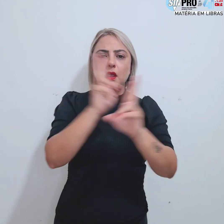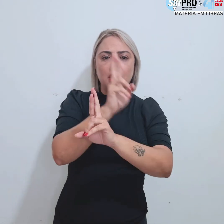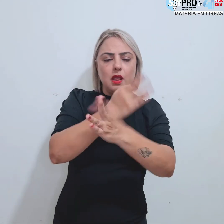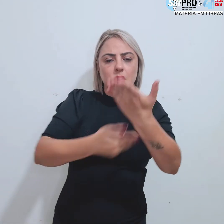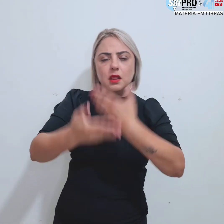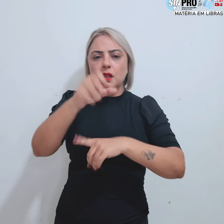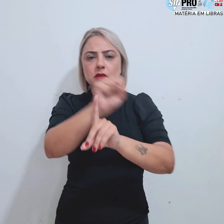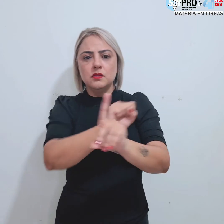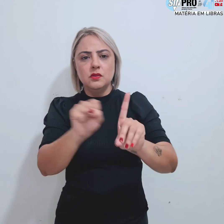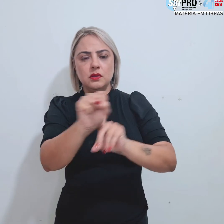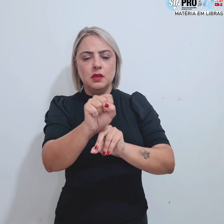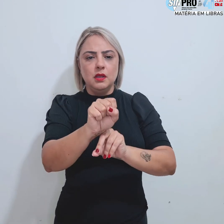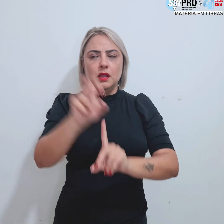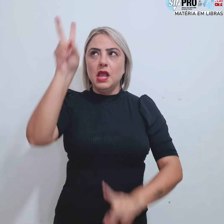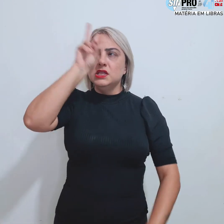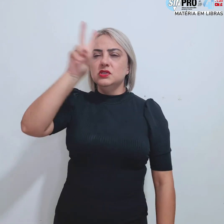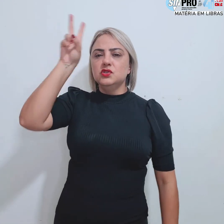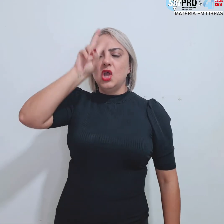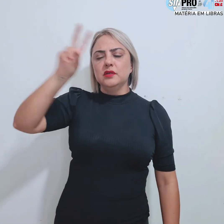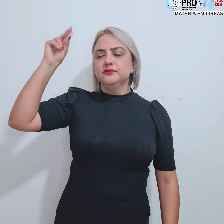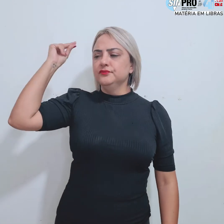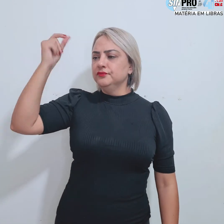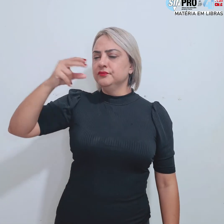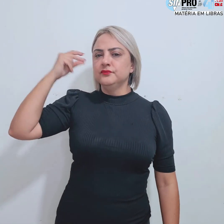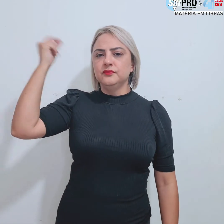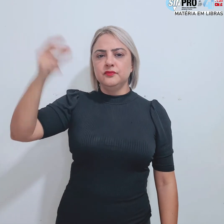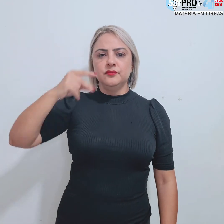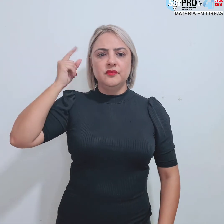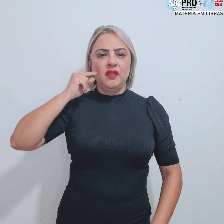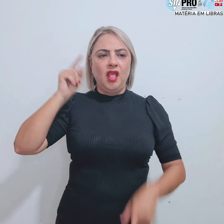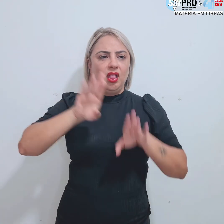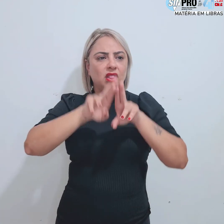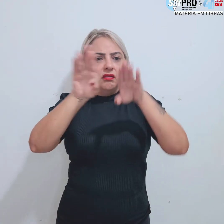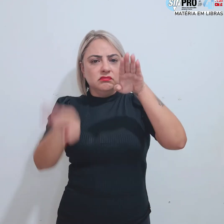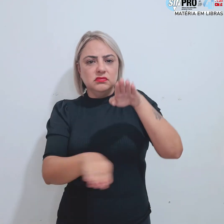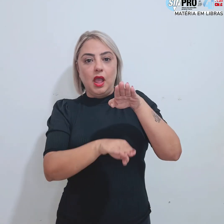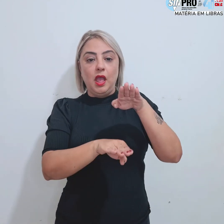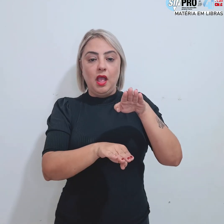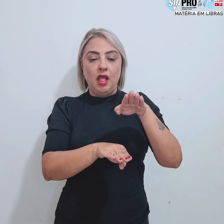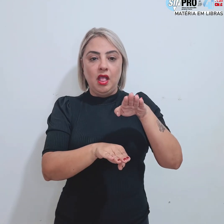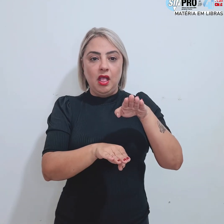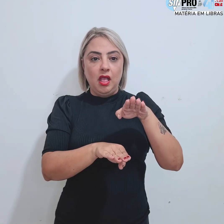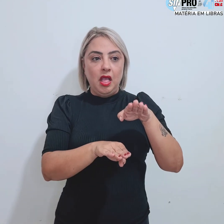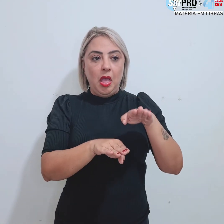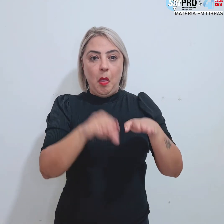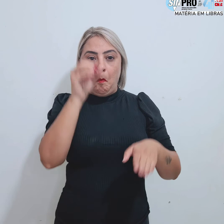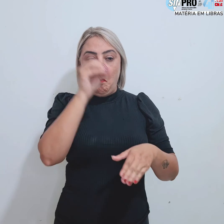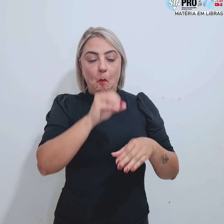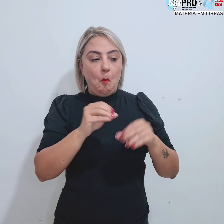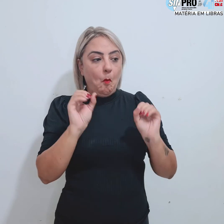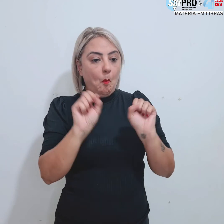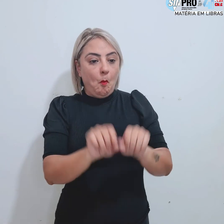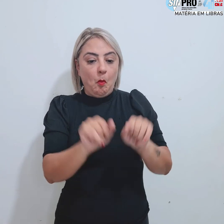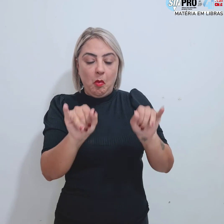das relações sociais historicamente assimétricas, balizadas em uma